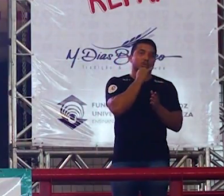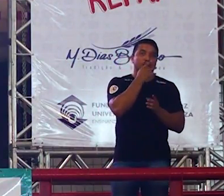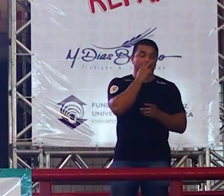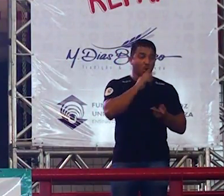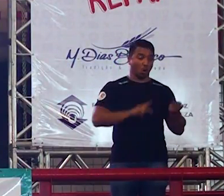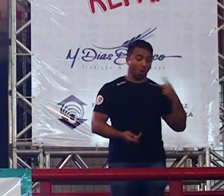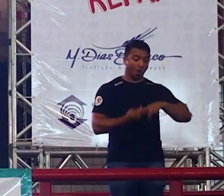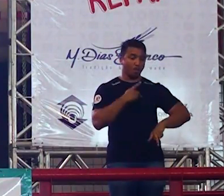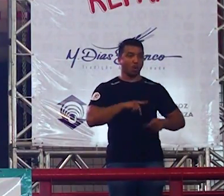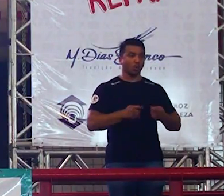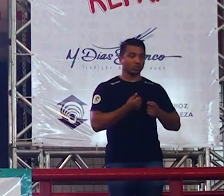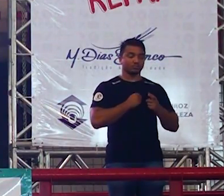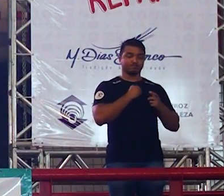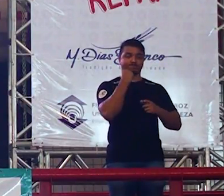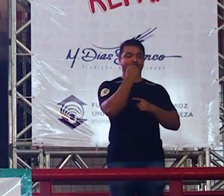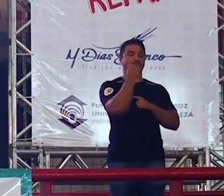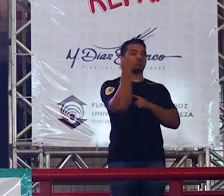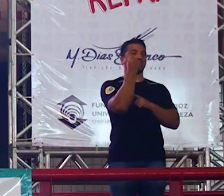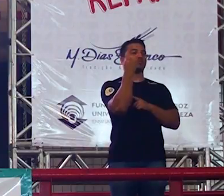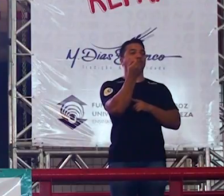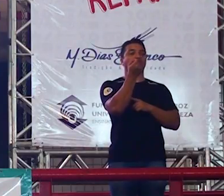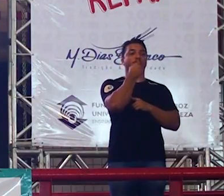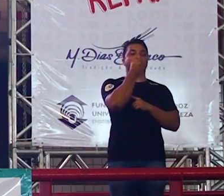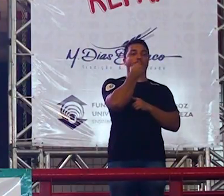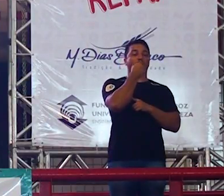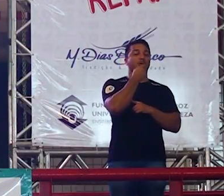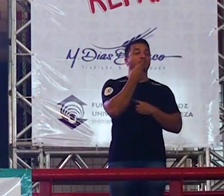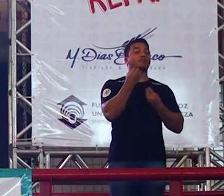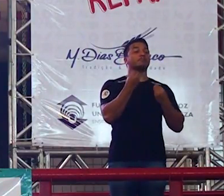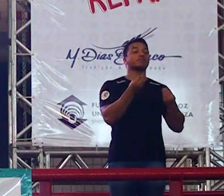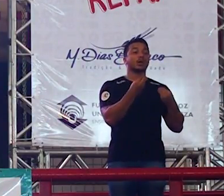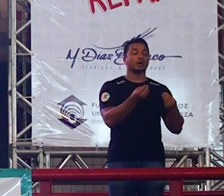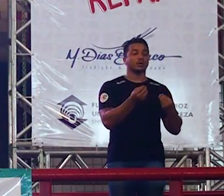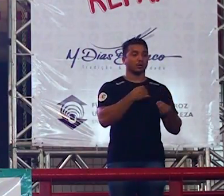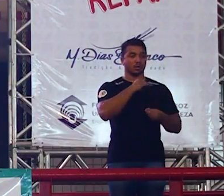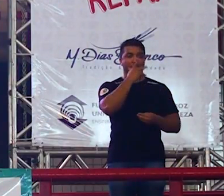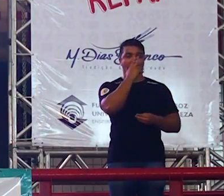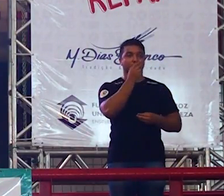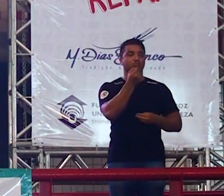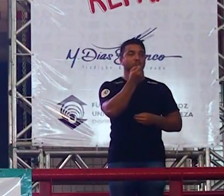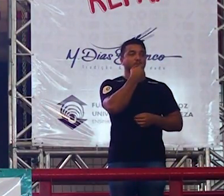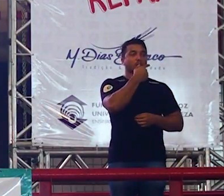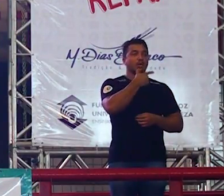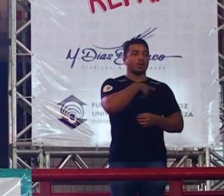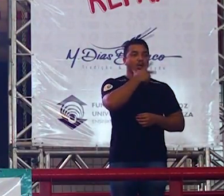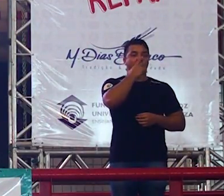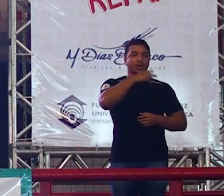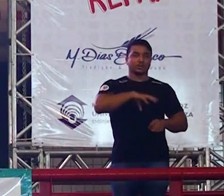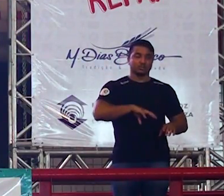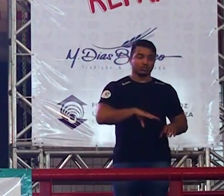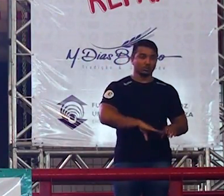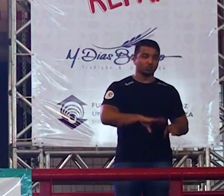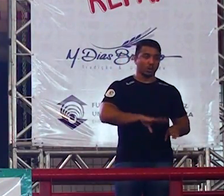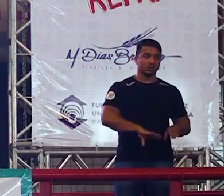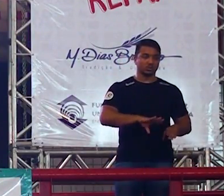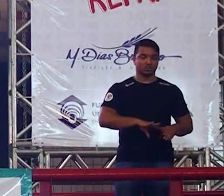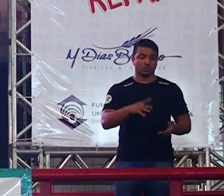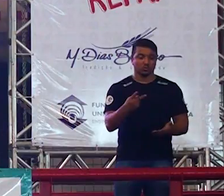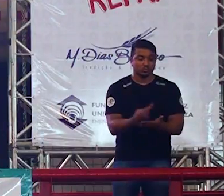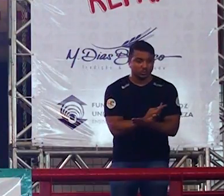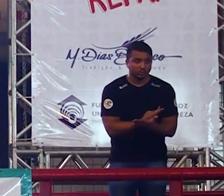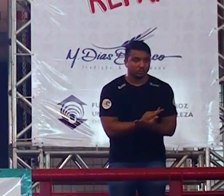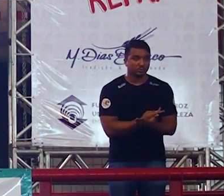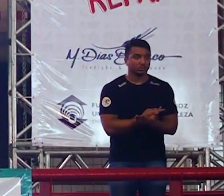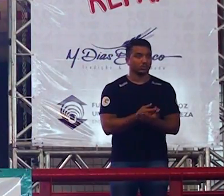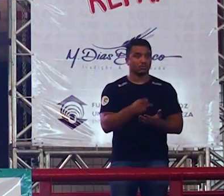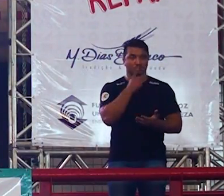megadoses de hormônio, cujo objetivo é o quê? É promover a a menstruação antecipada, que nessa